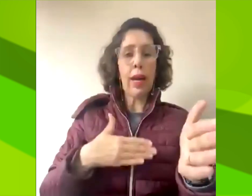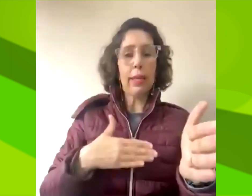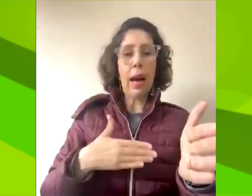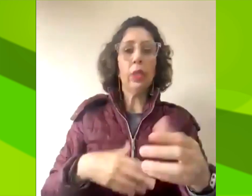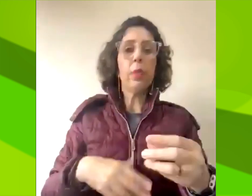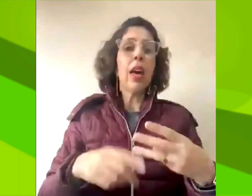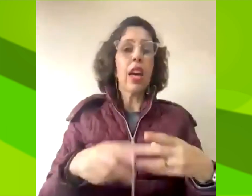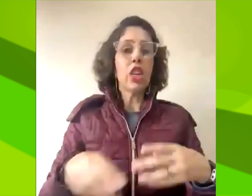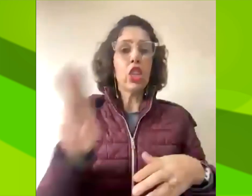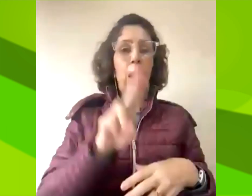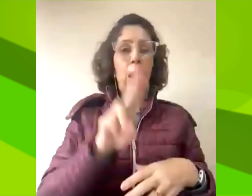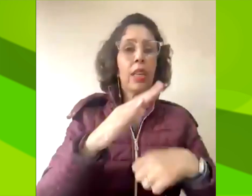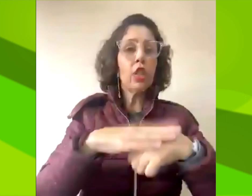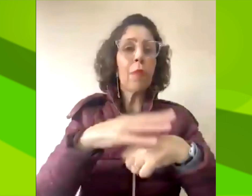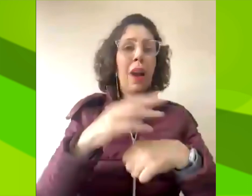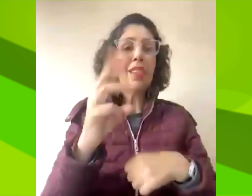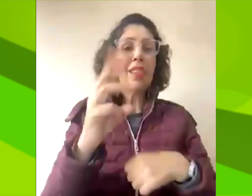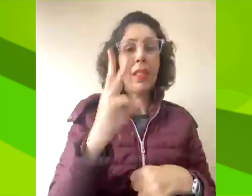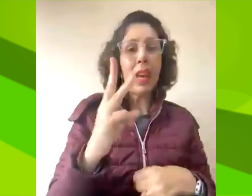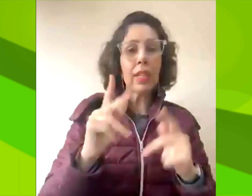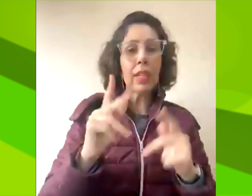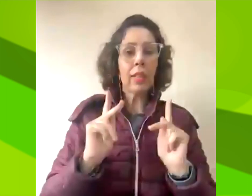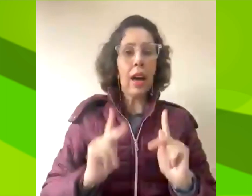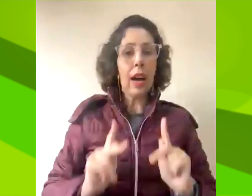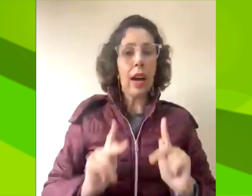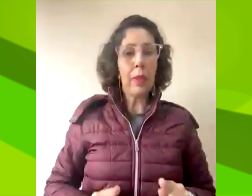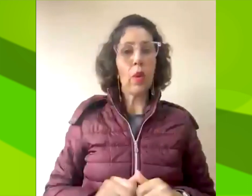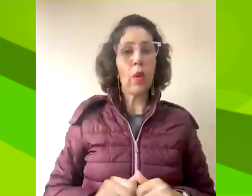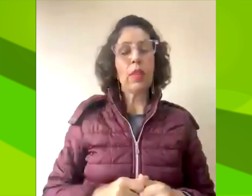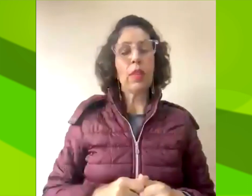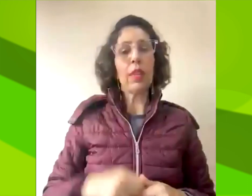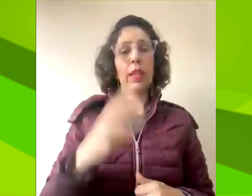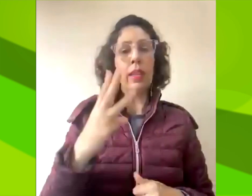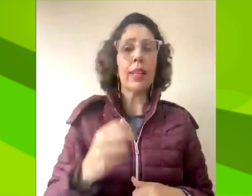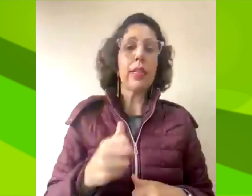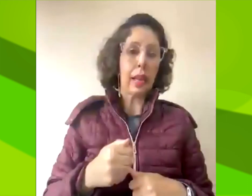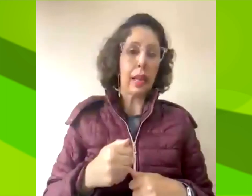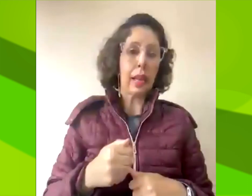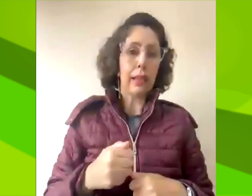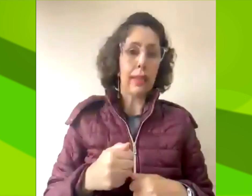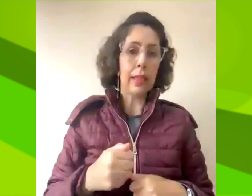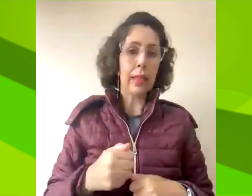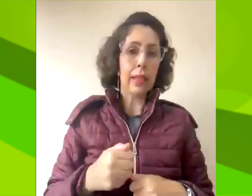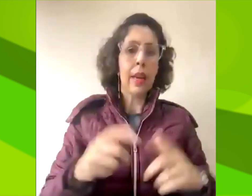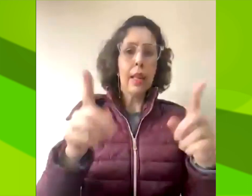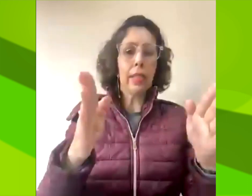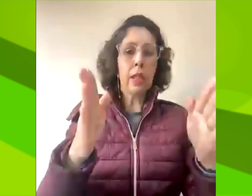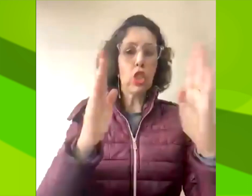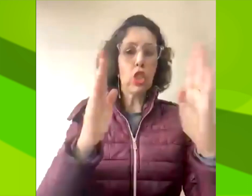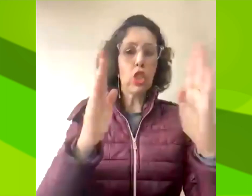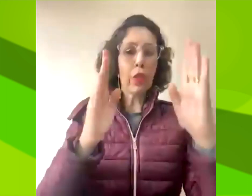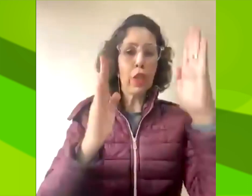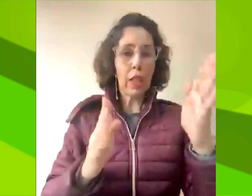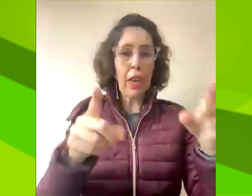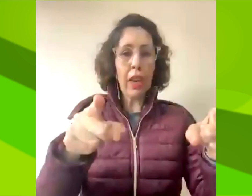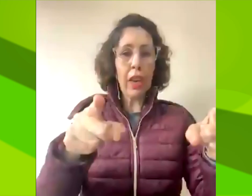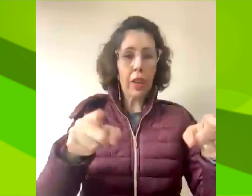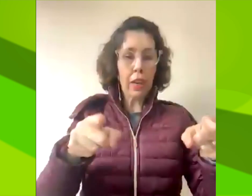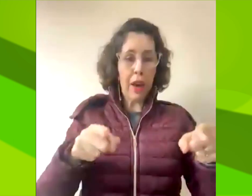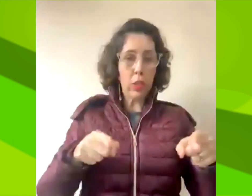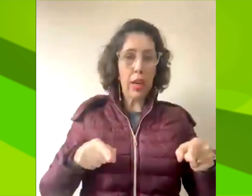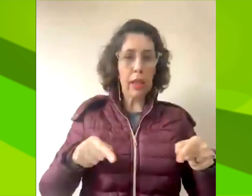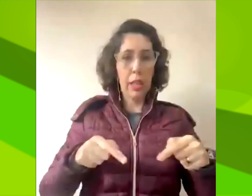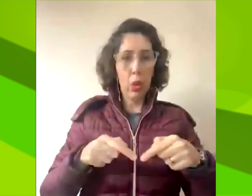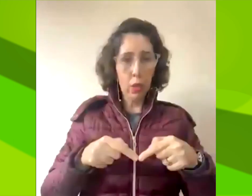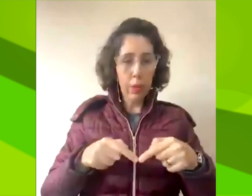lado. E a gente está usando mais de 3 pessoas, né? De 3 atletas. Então, a gente divide a quadra no meio, ela fica